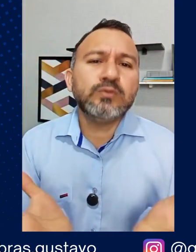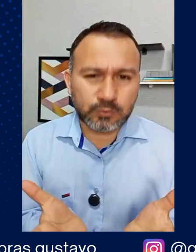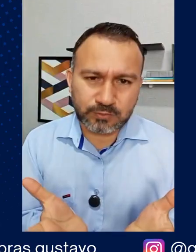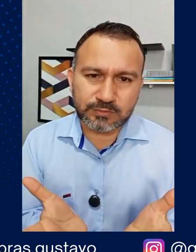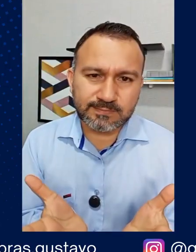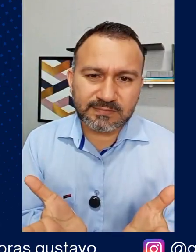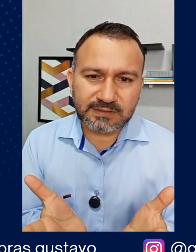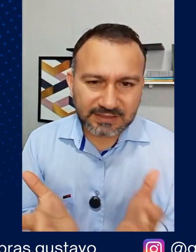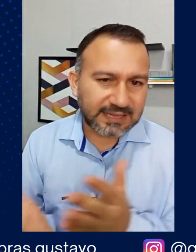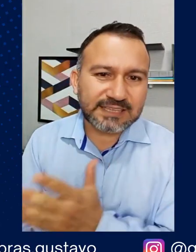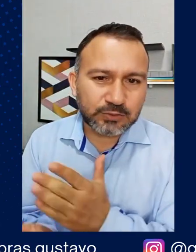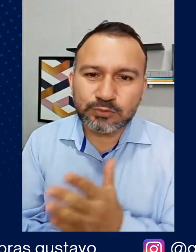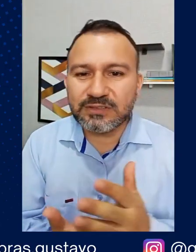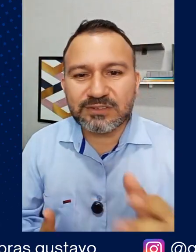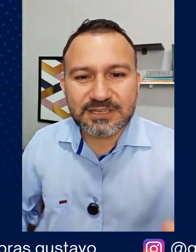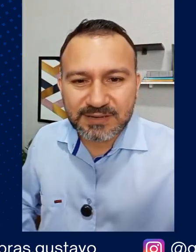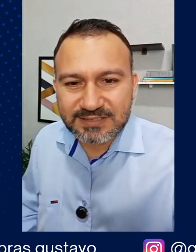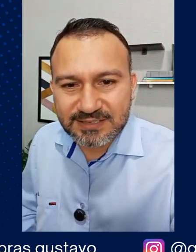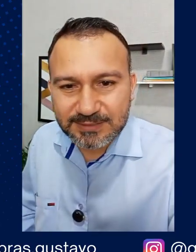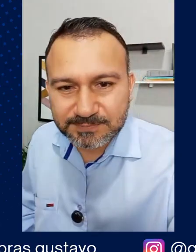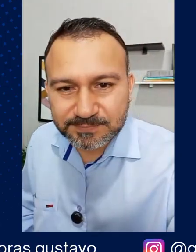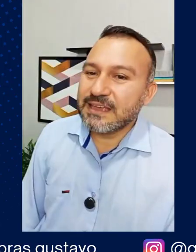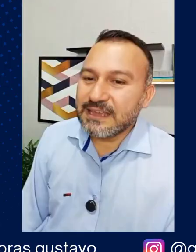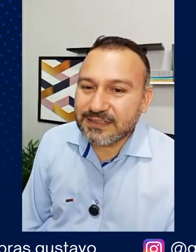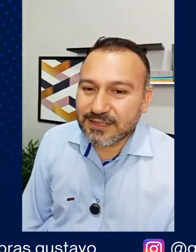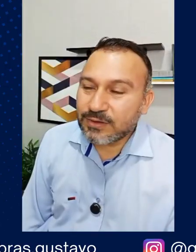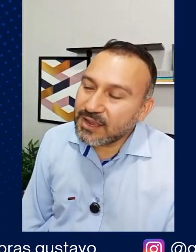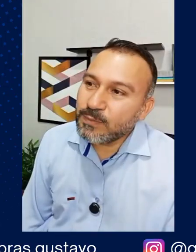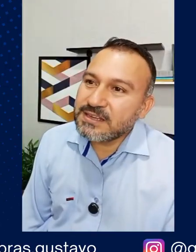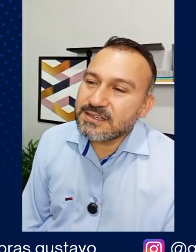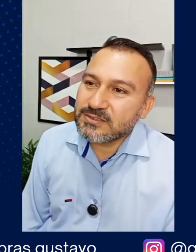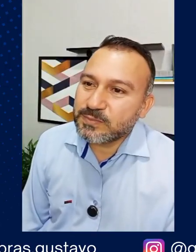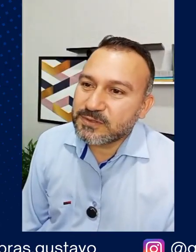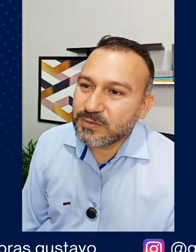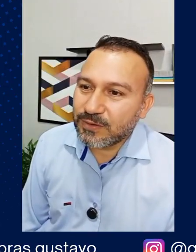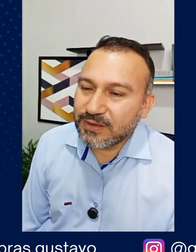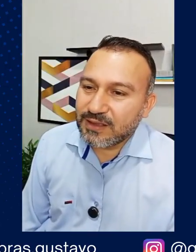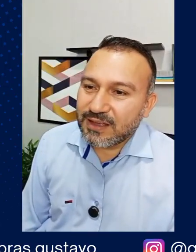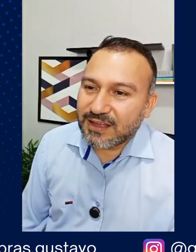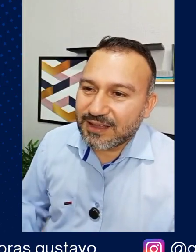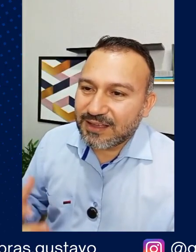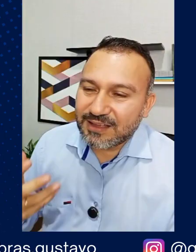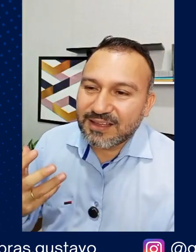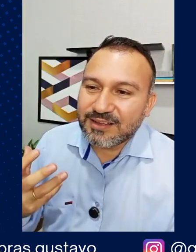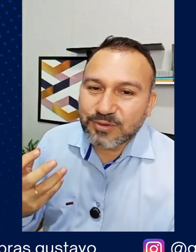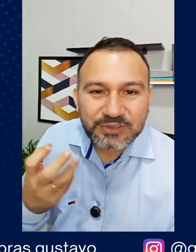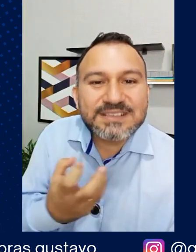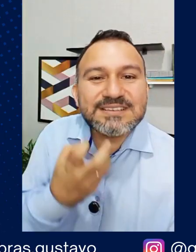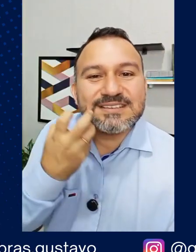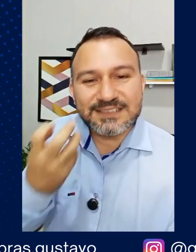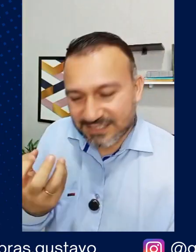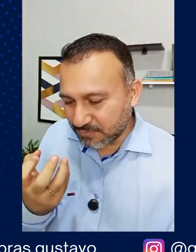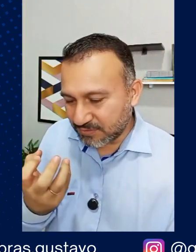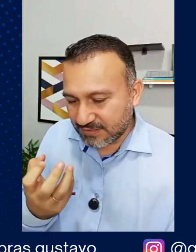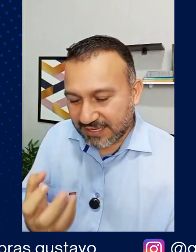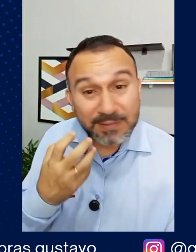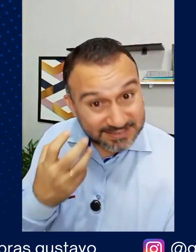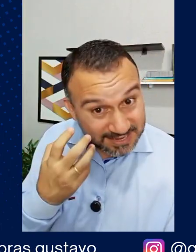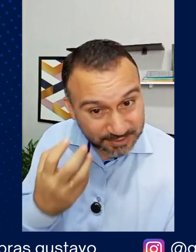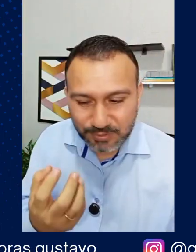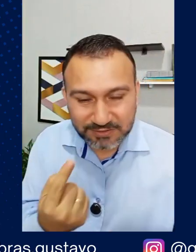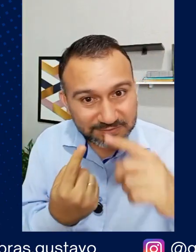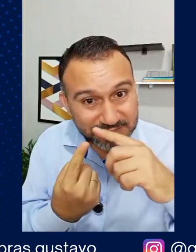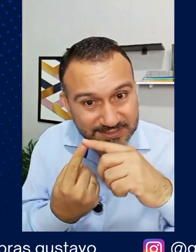Libras como um todo. Lá tem tudo que você precisa. Então, realmente é isso, pessoal. O que nós ensinamos,